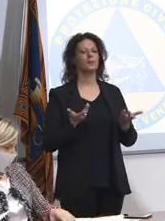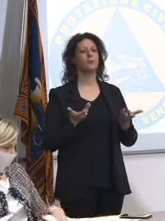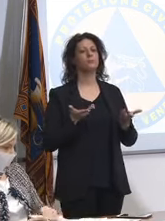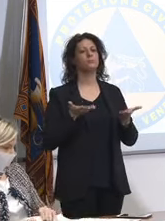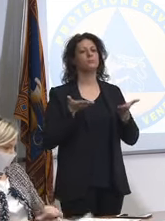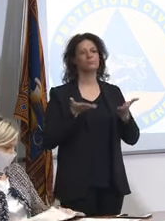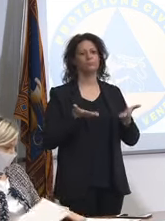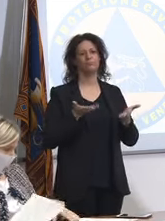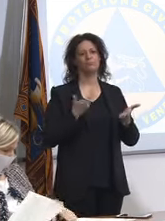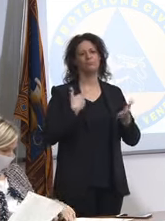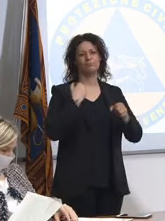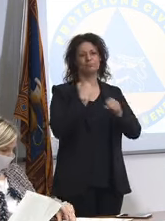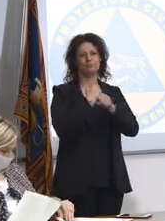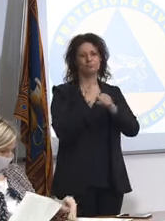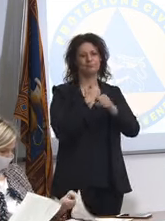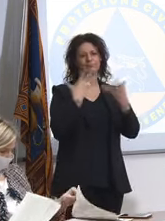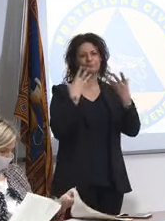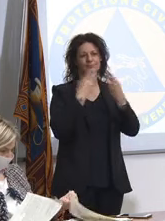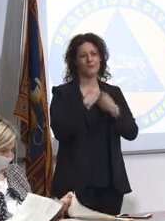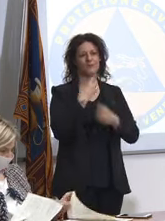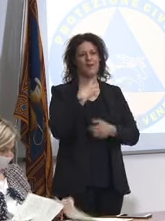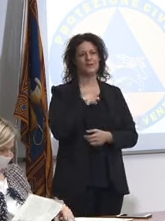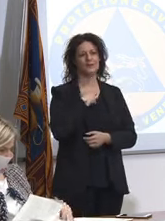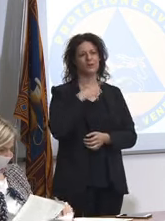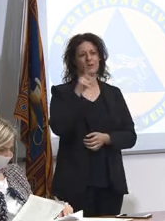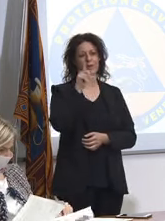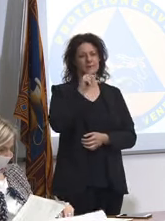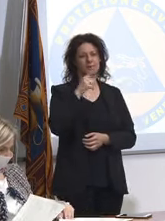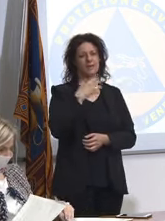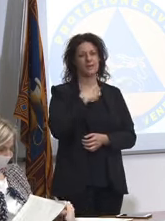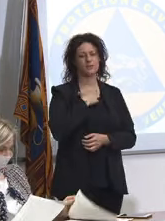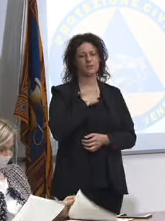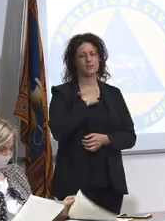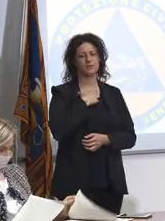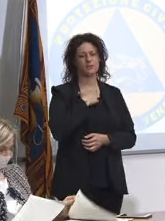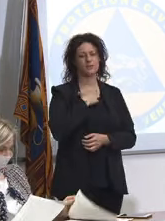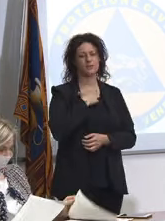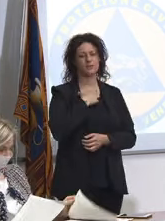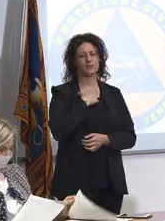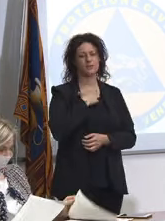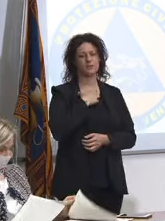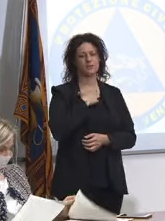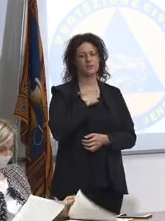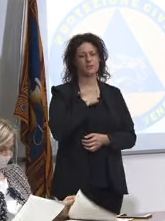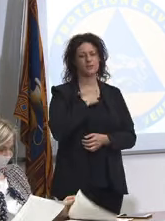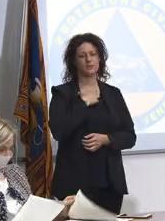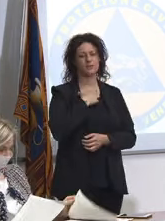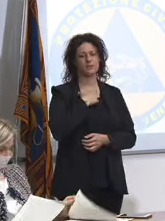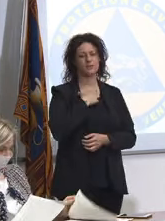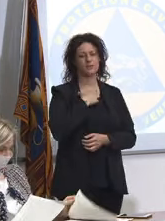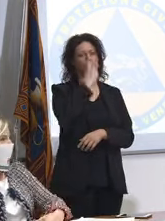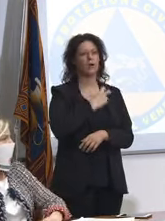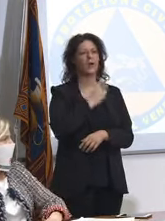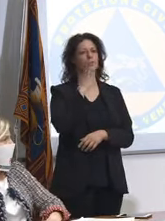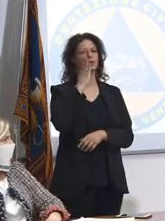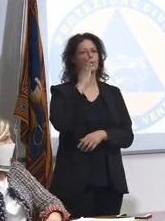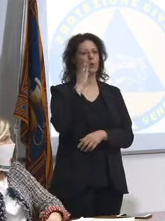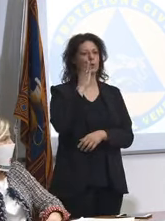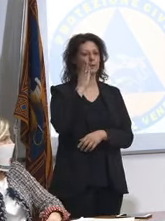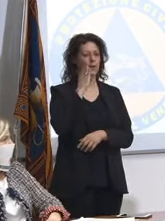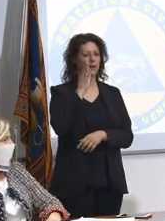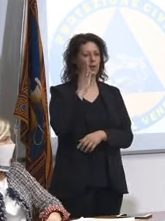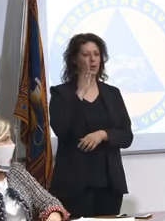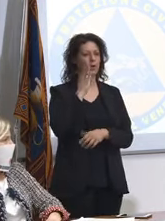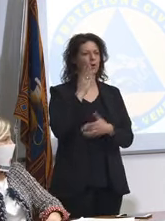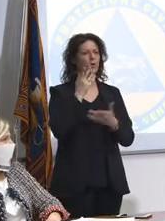dottoressa Russo, l'avvocato Botteone, anzi potremmo anche invitare anche l'avvocato.